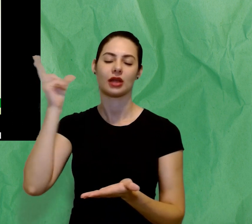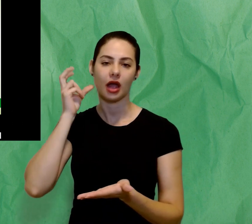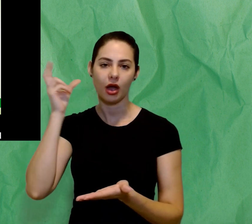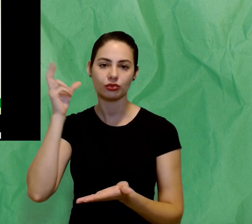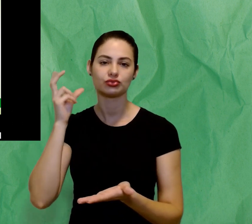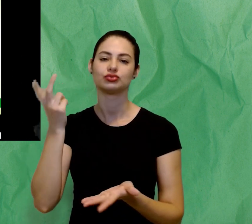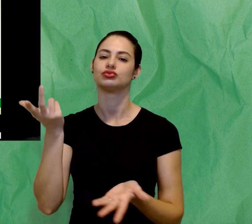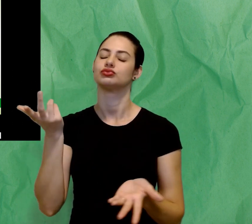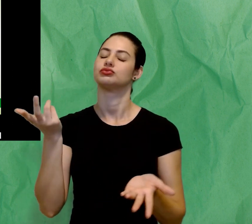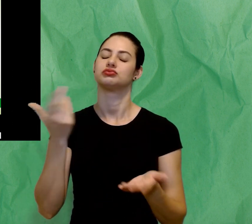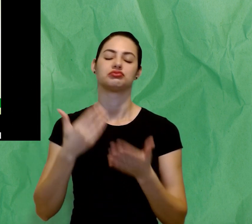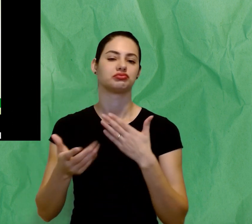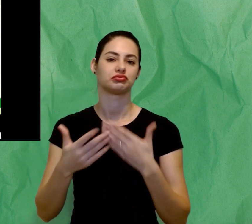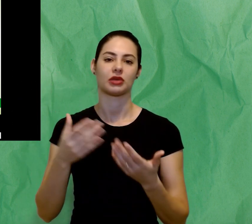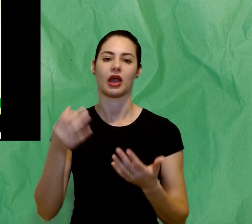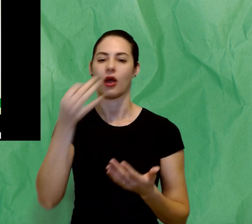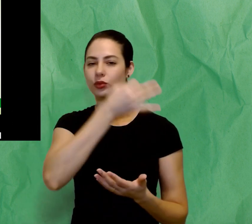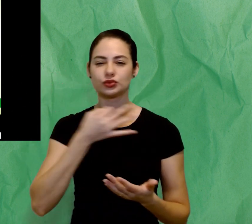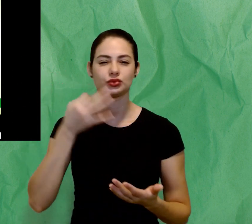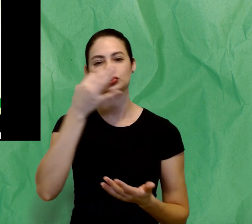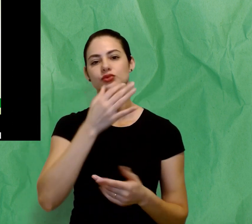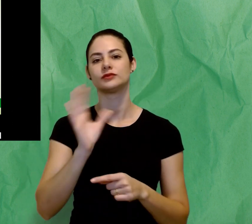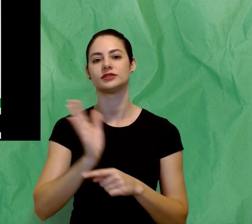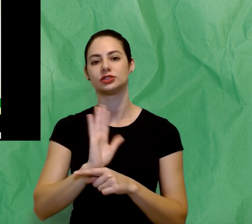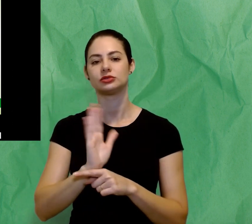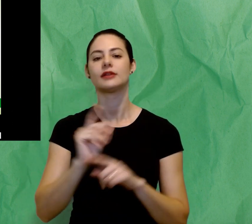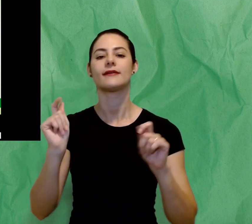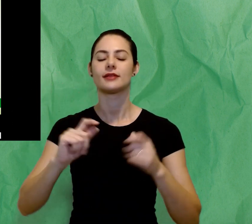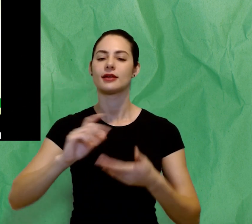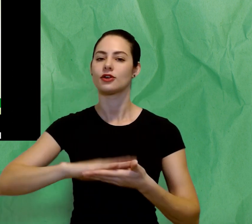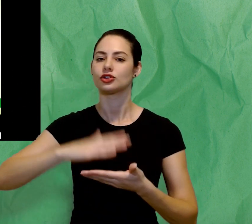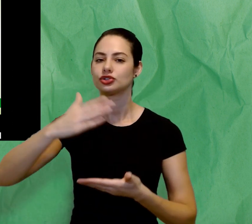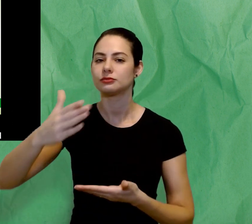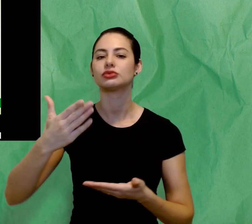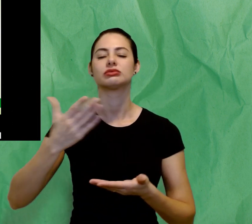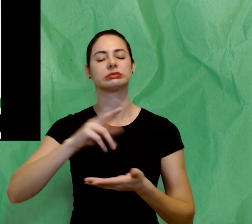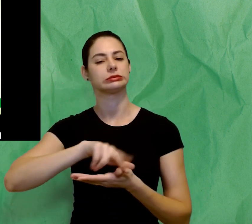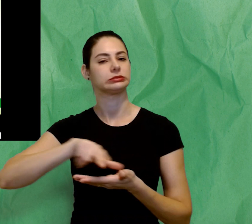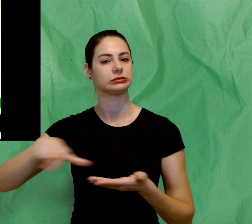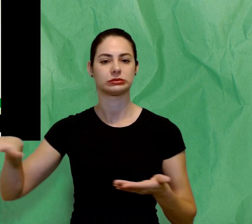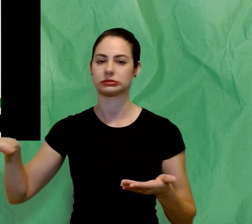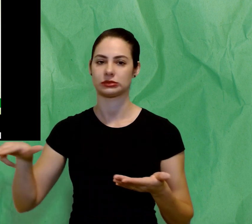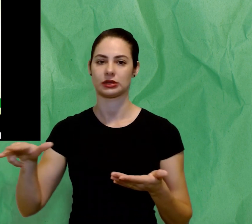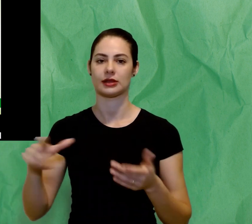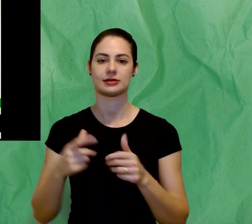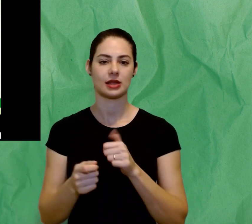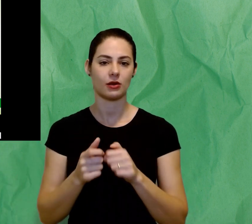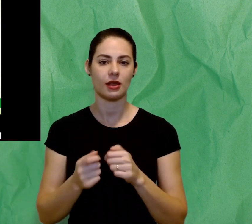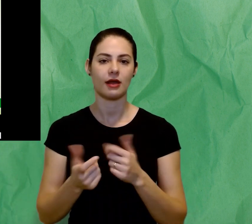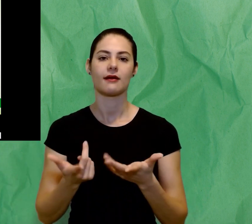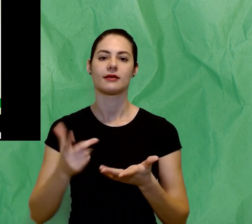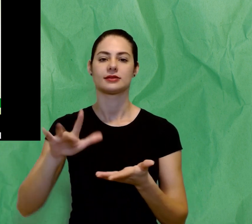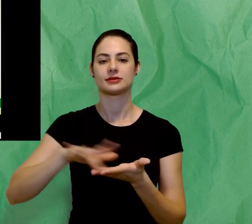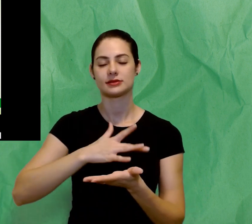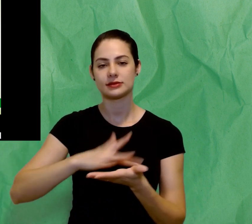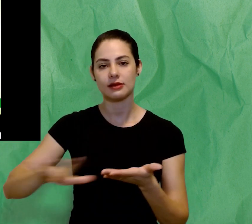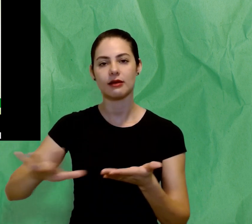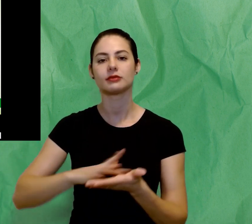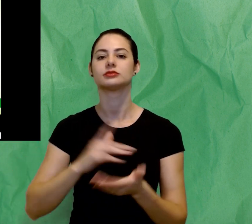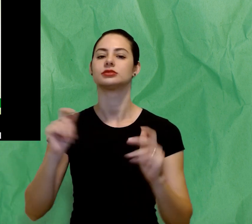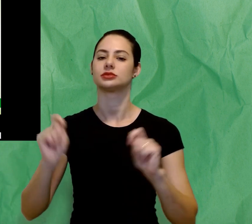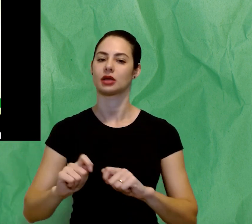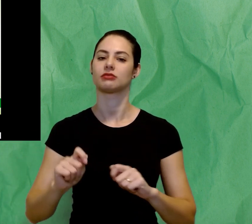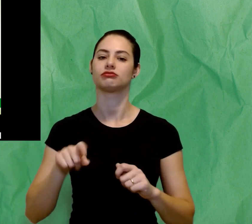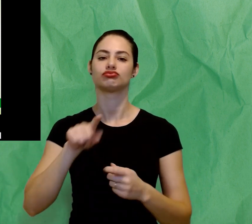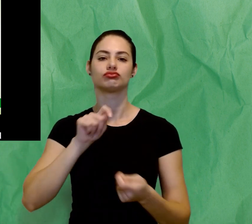podemos utilizar o VLibras nos desktop, notebook e dispositivos móveis como tablets e